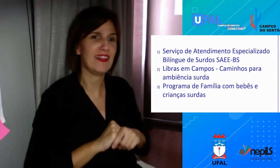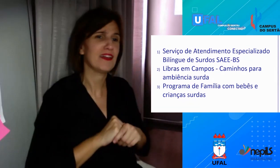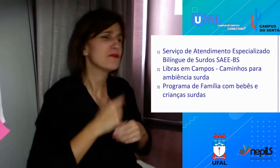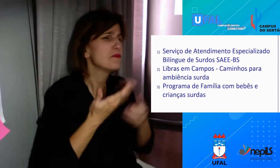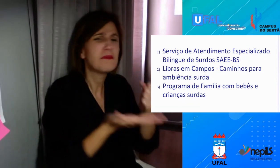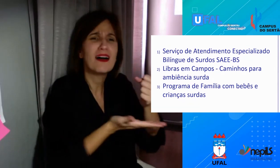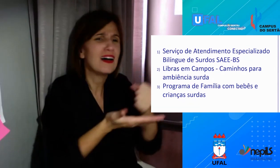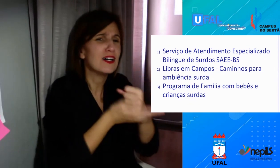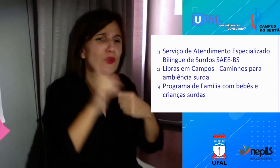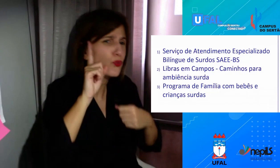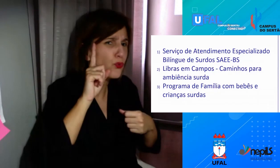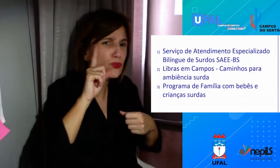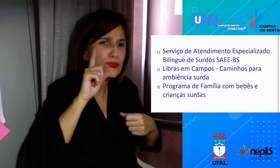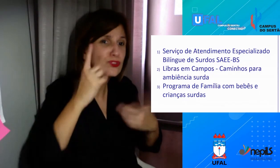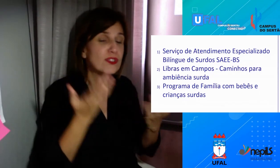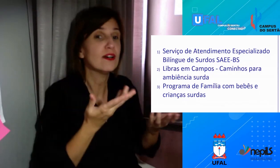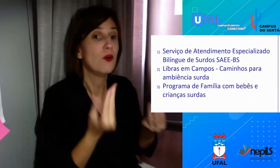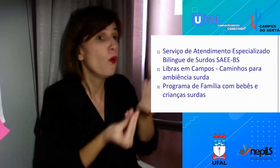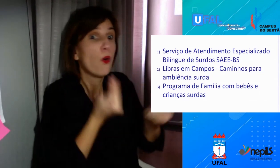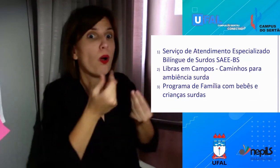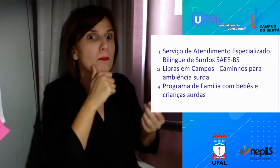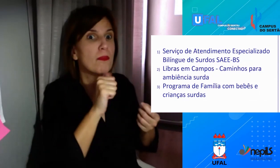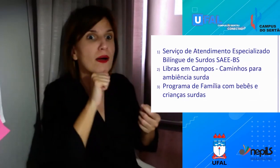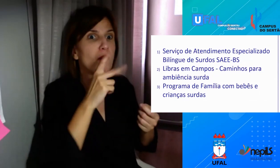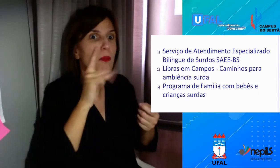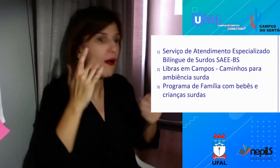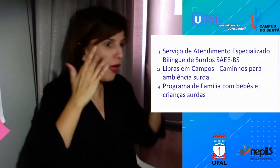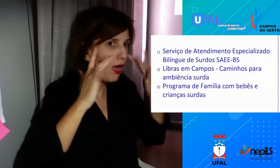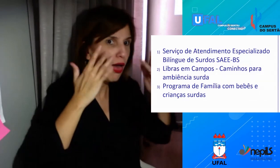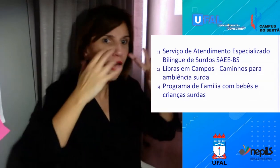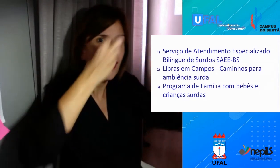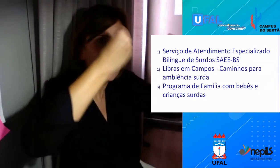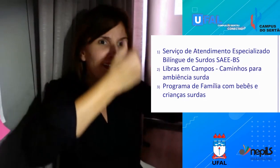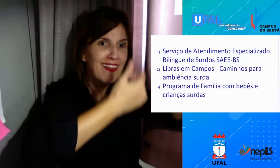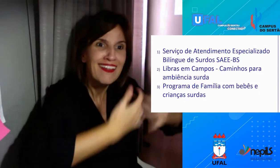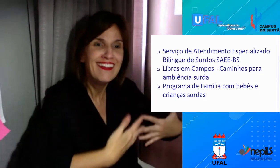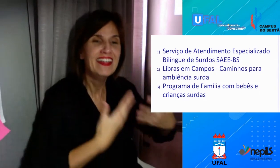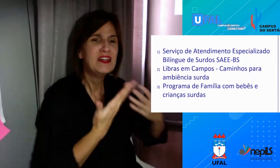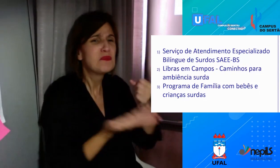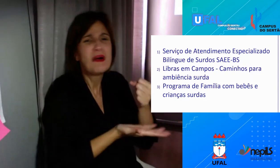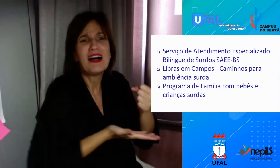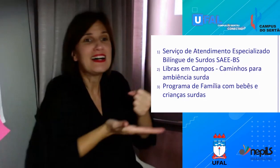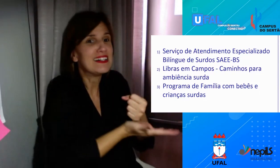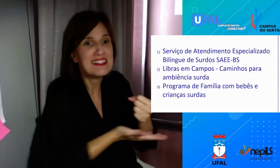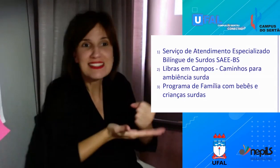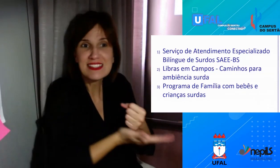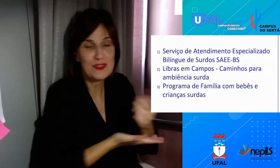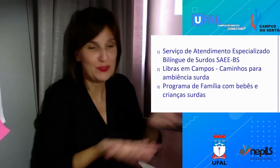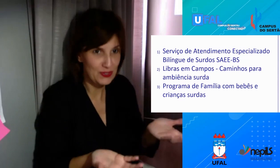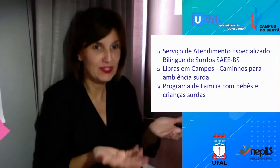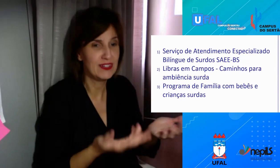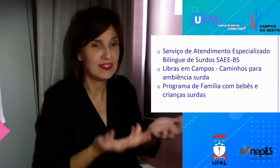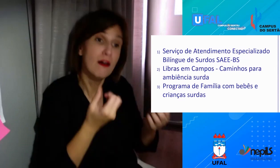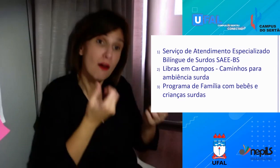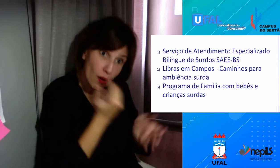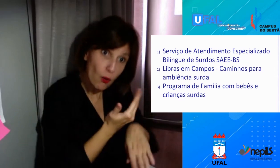muito simples do dia a dia, que sejam trabalhadas,